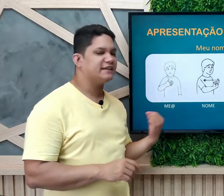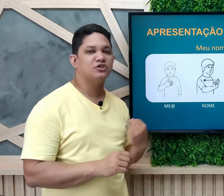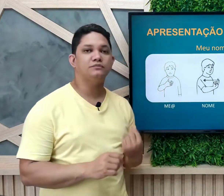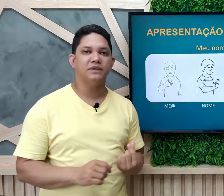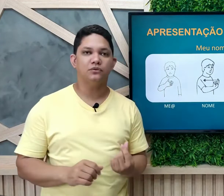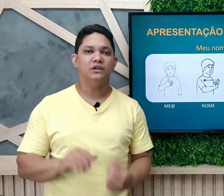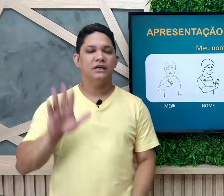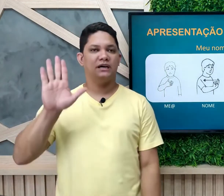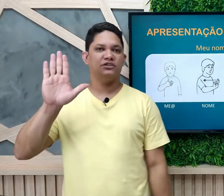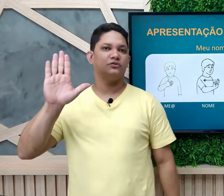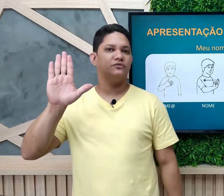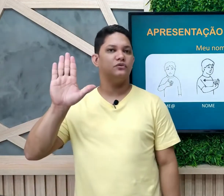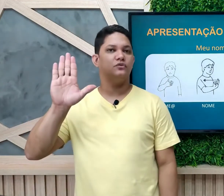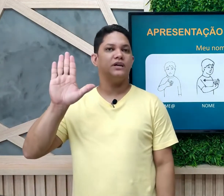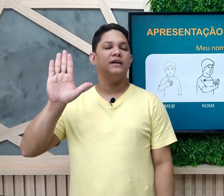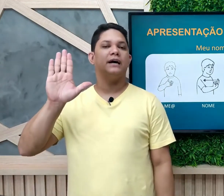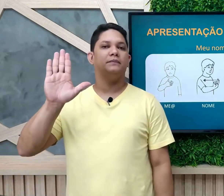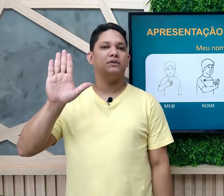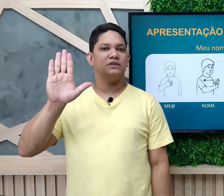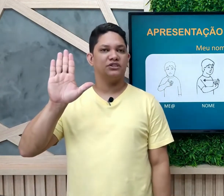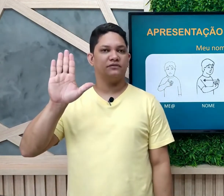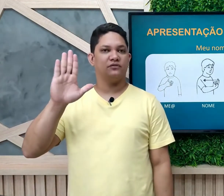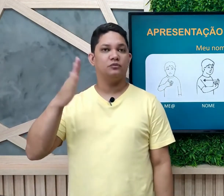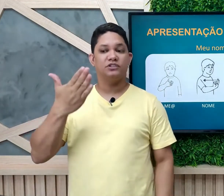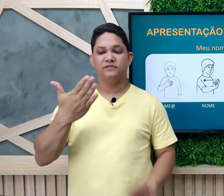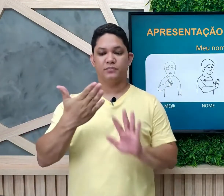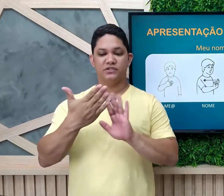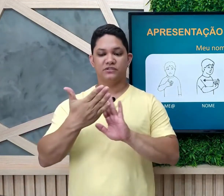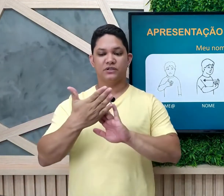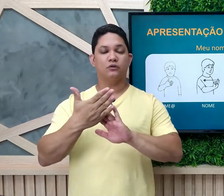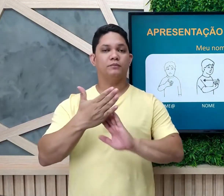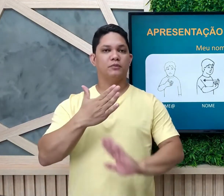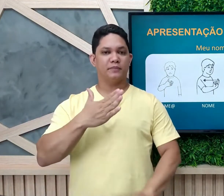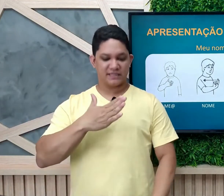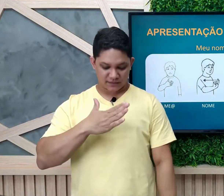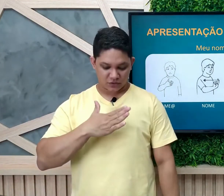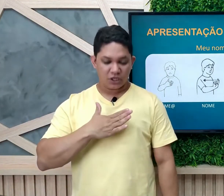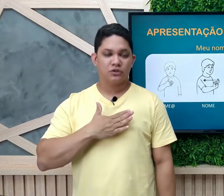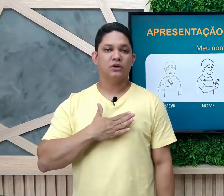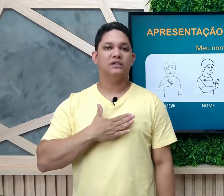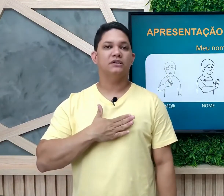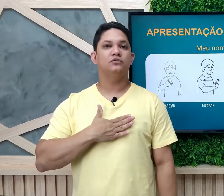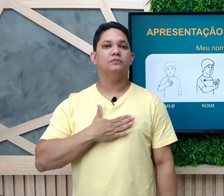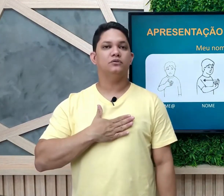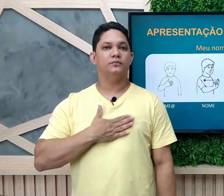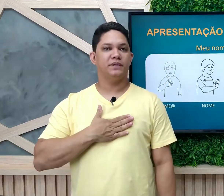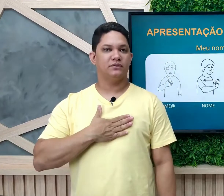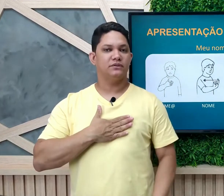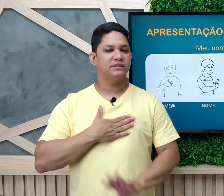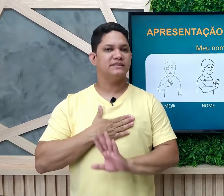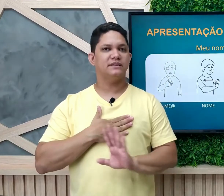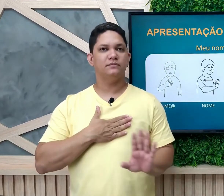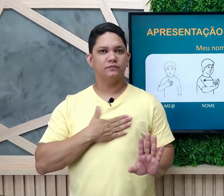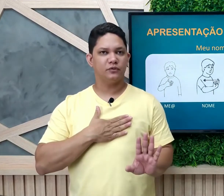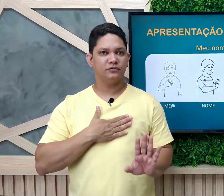de meu, a gente configura a mão desta forma, a gente vai posicionar com a palma para dentro, tocando aqui o meio do peito, sem